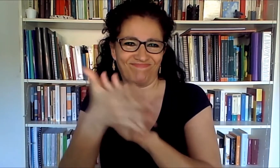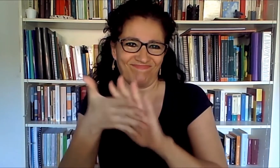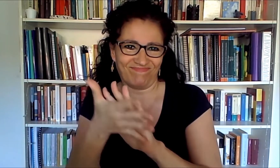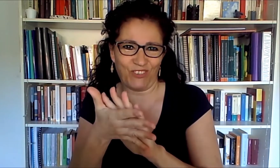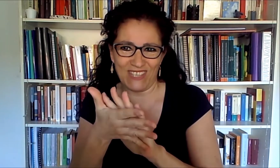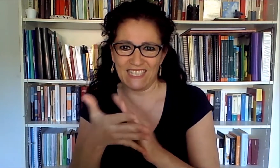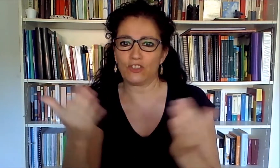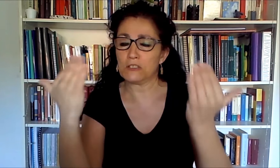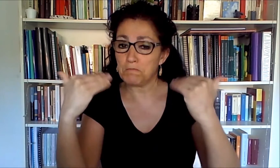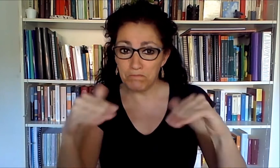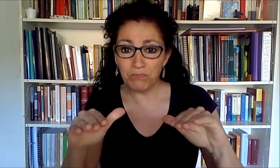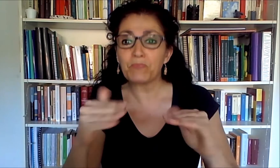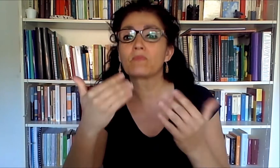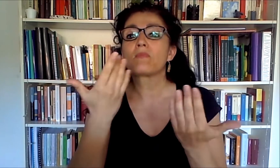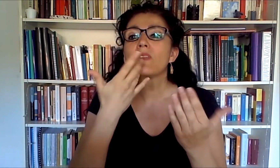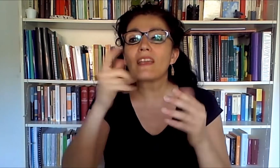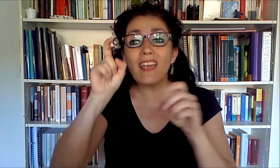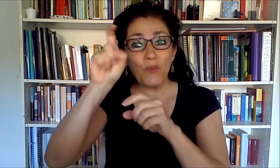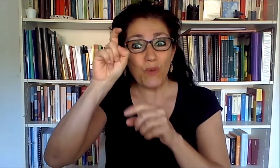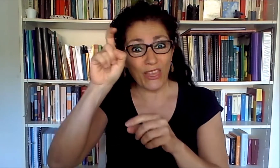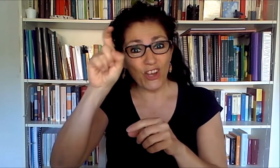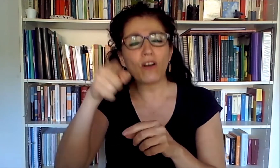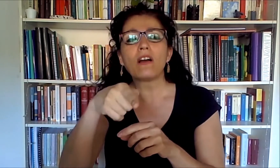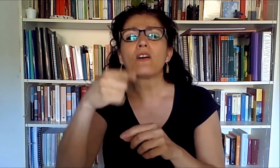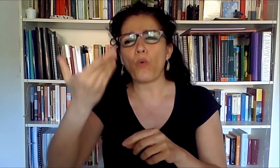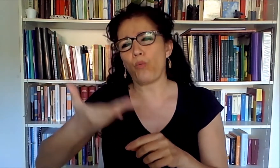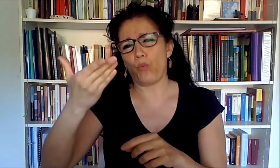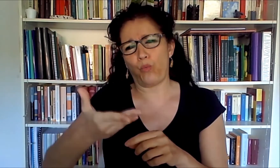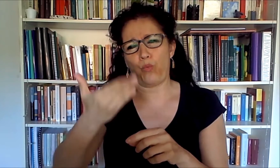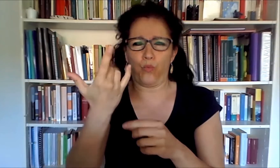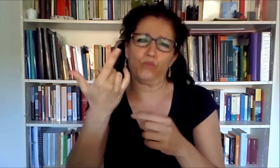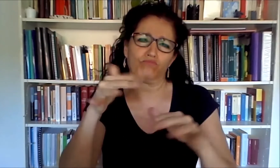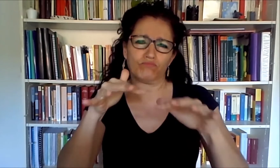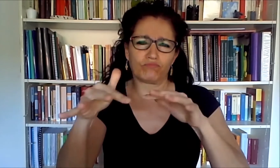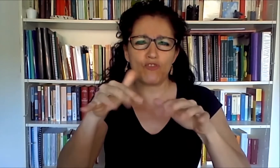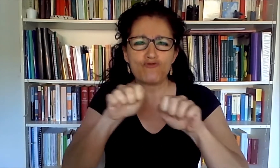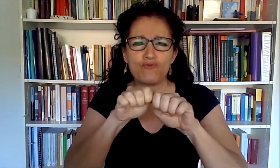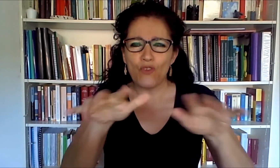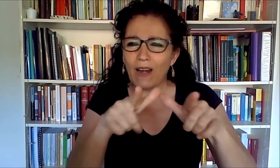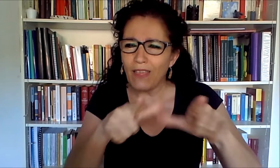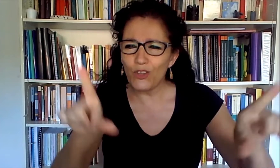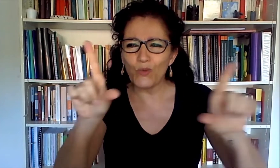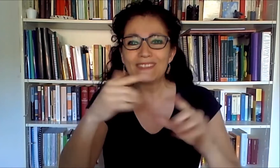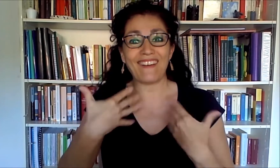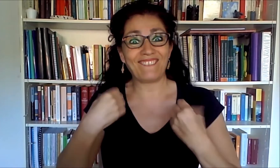de la normalización lingüística, la vitalidad de la lengua de signos española obtiene una puntuación mínima. Más allá del tipo